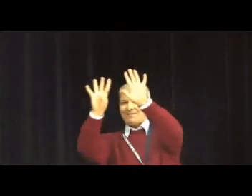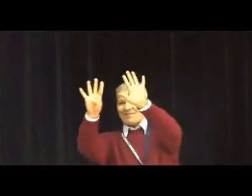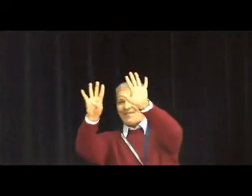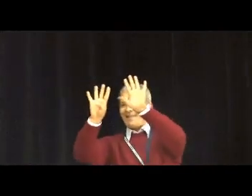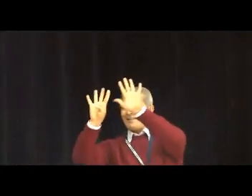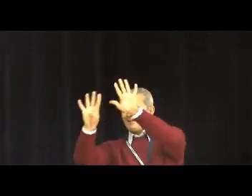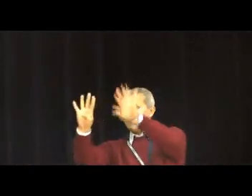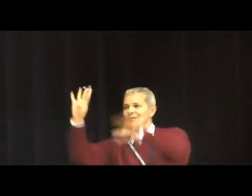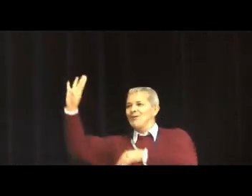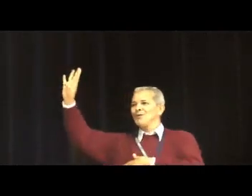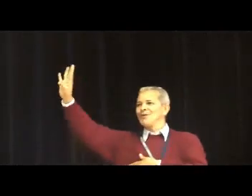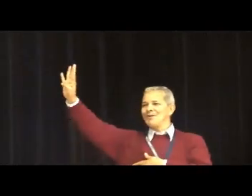سنة